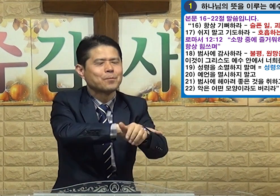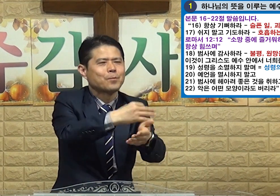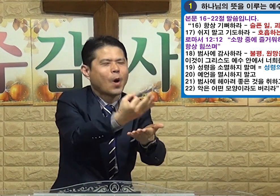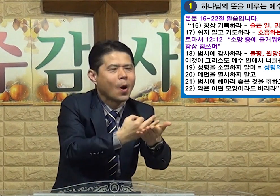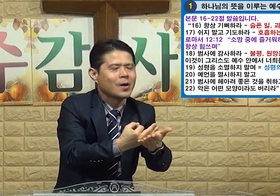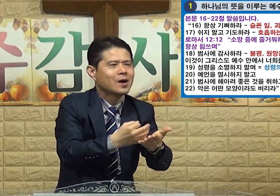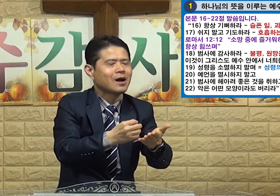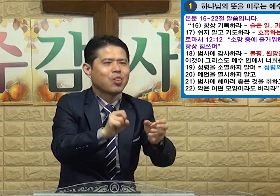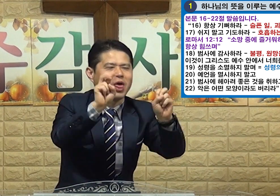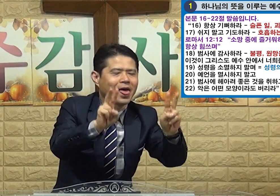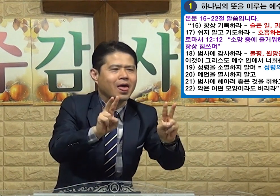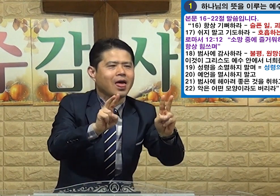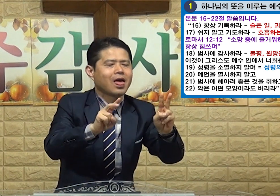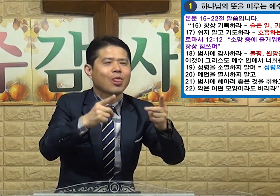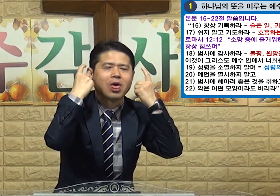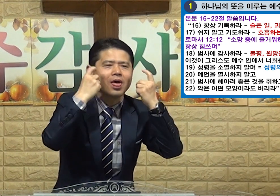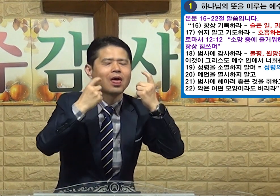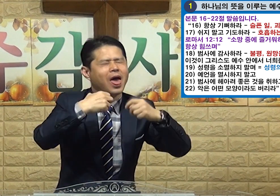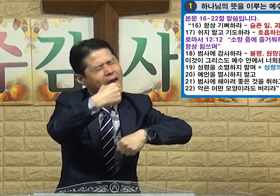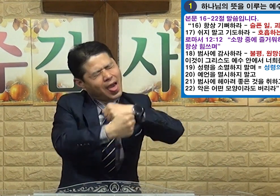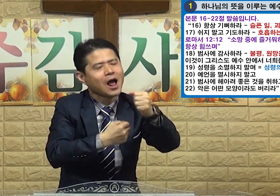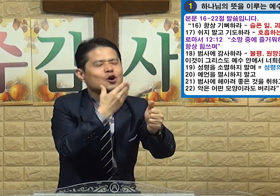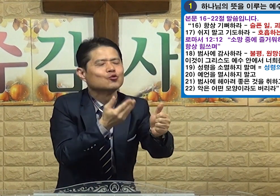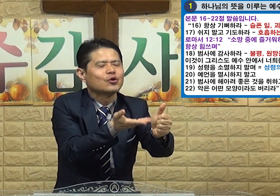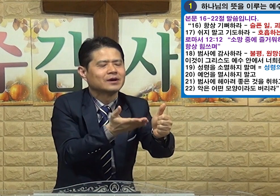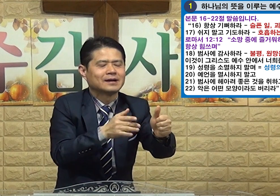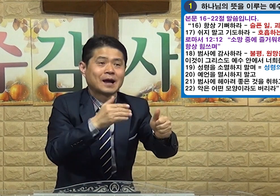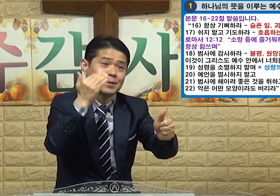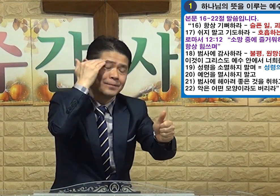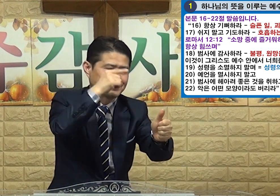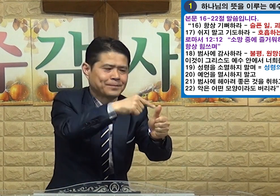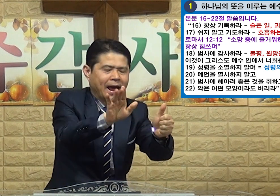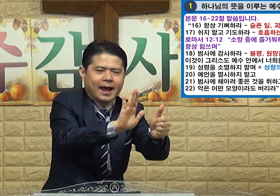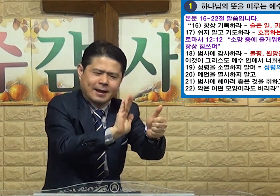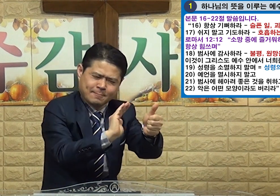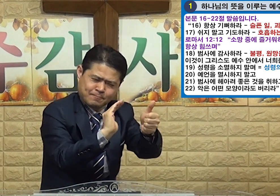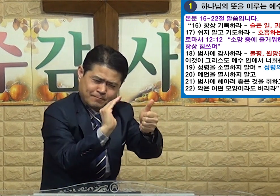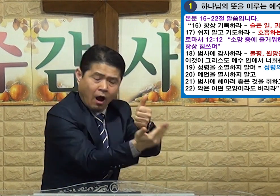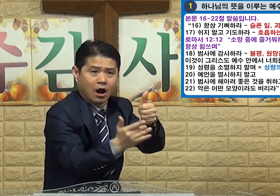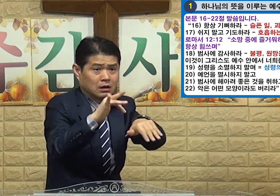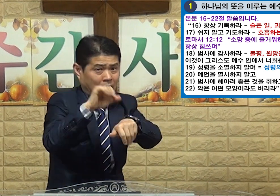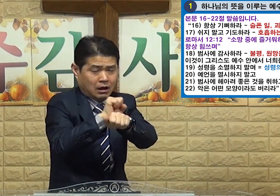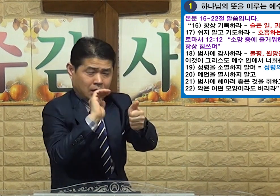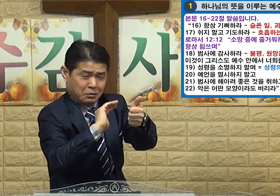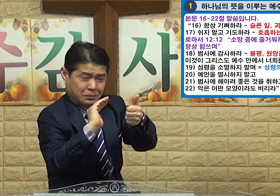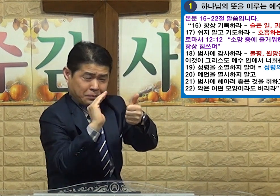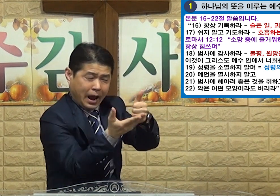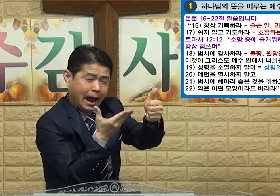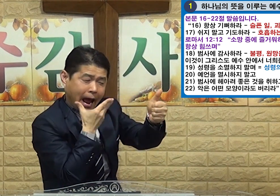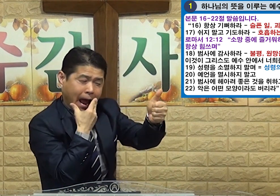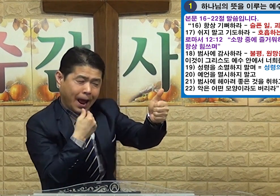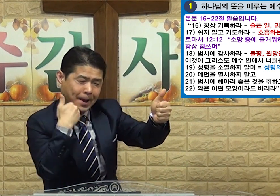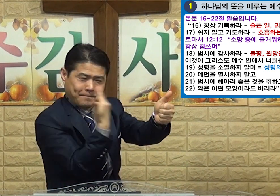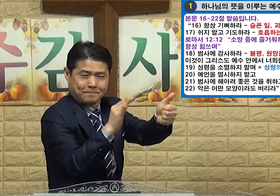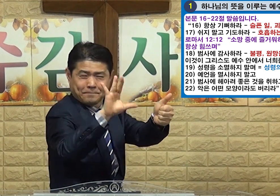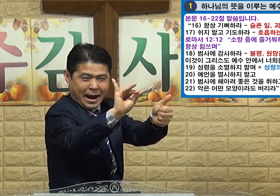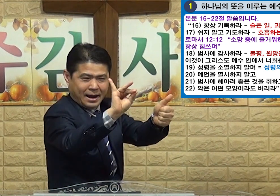우리에게 마귀가 부자가 되게 해줄게 마음대로 너희가 생활하게 해줄게 라고 우리를